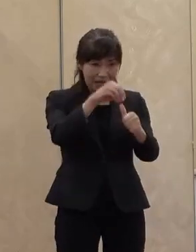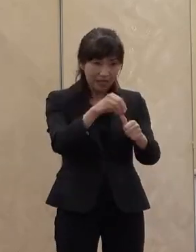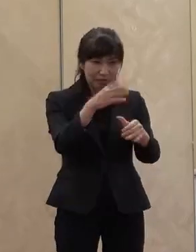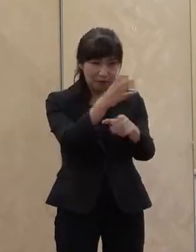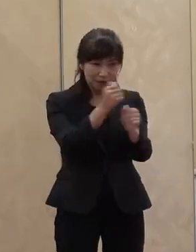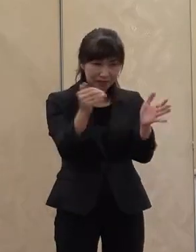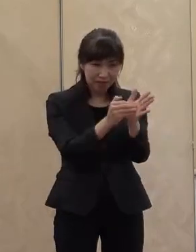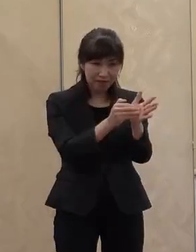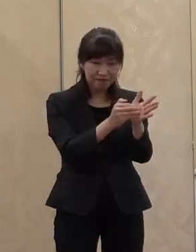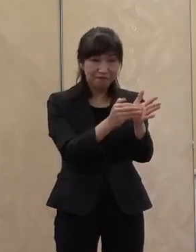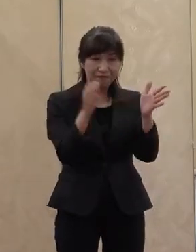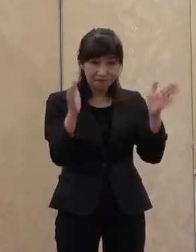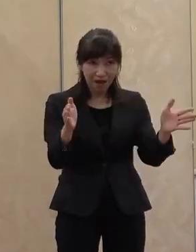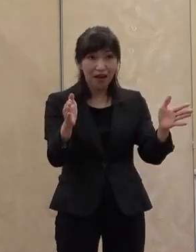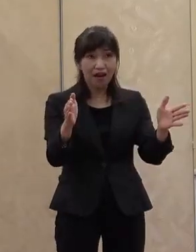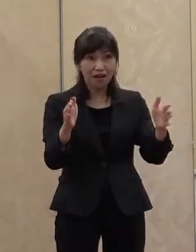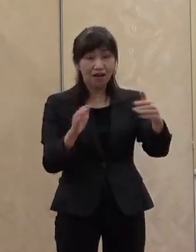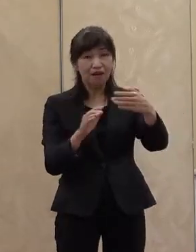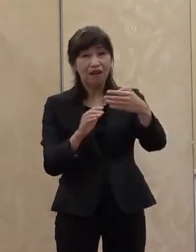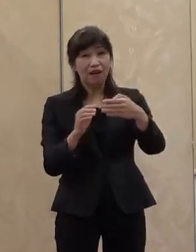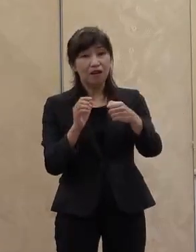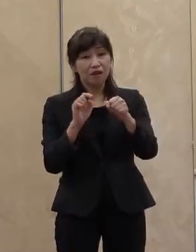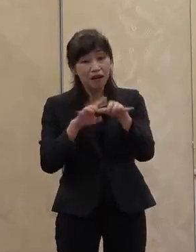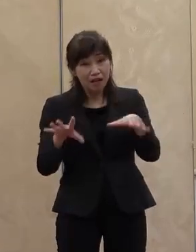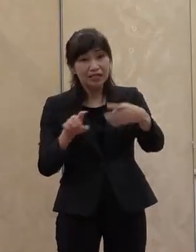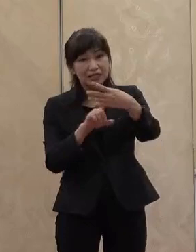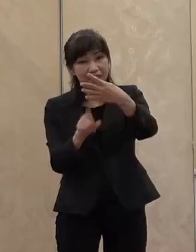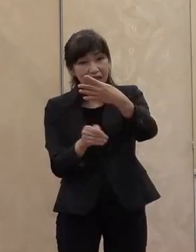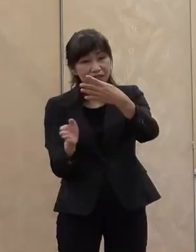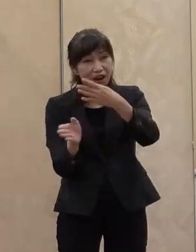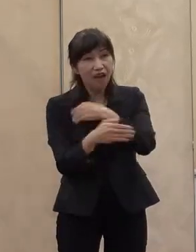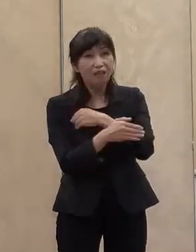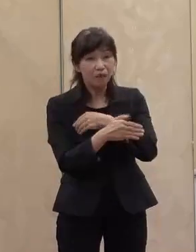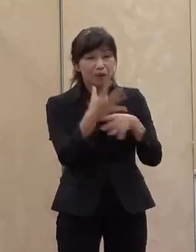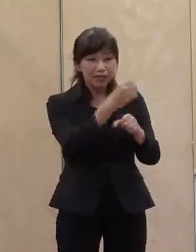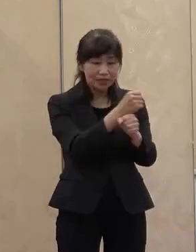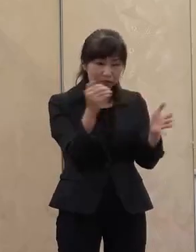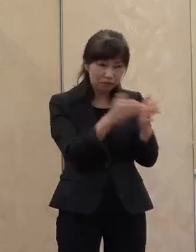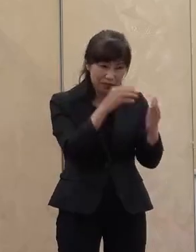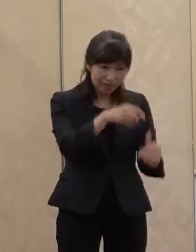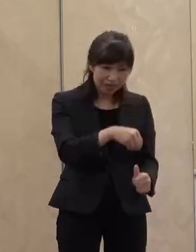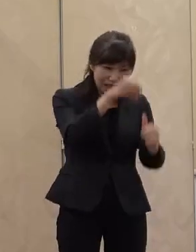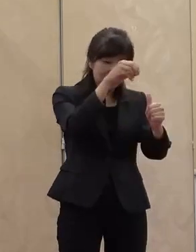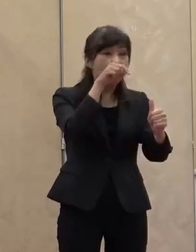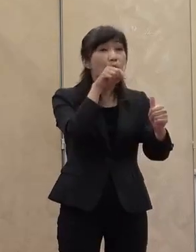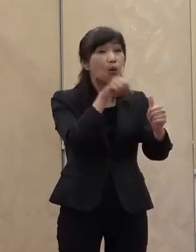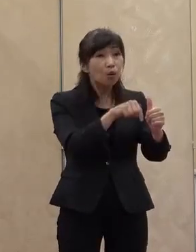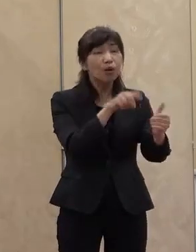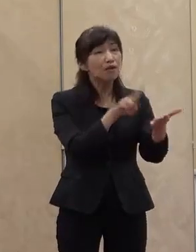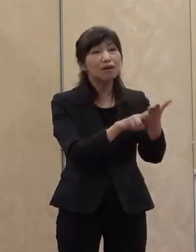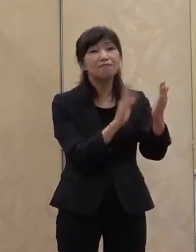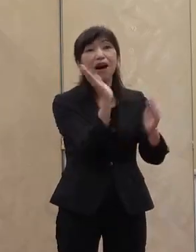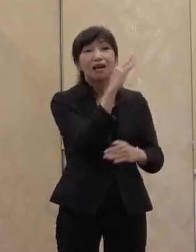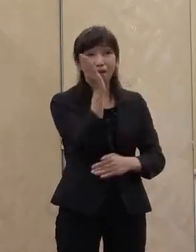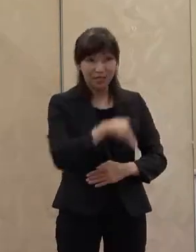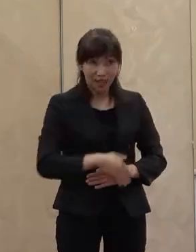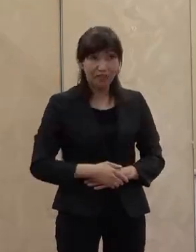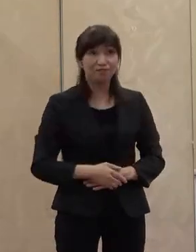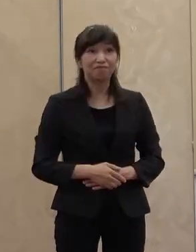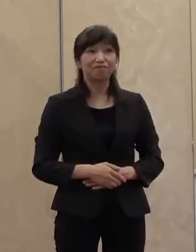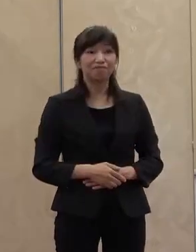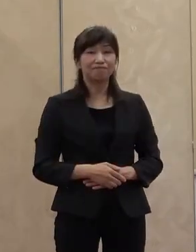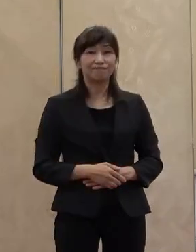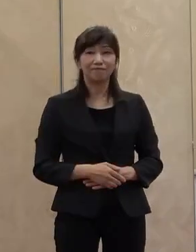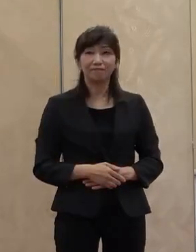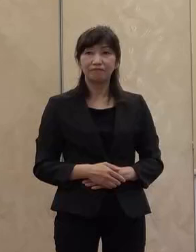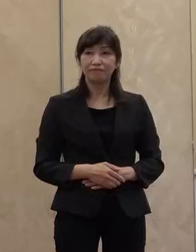以降の失業者であって、その採用をいつまでに採用したっていうのは期限というのは特には設けてない、設